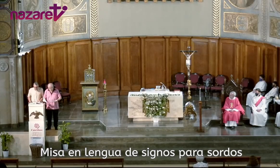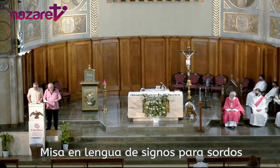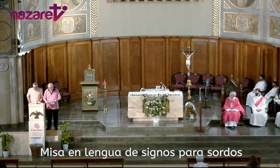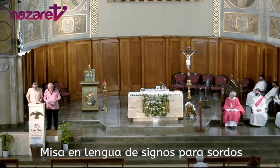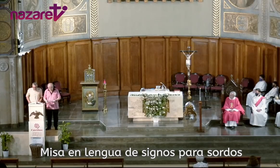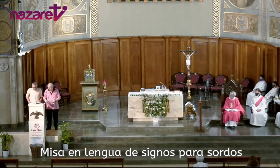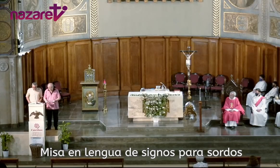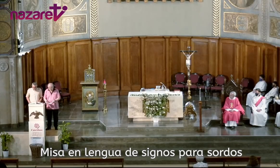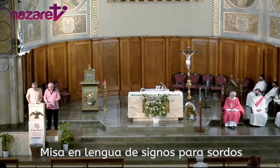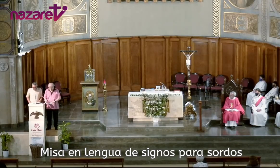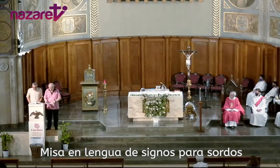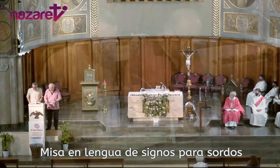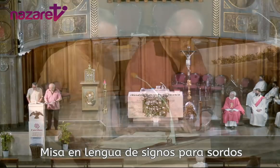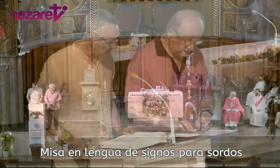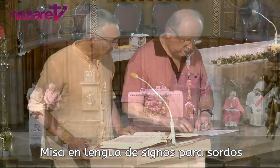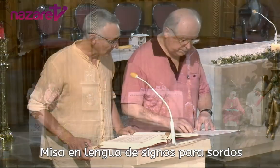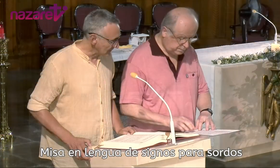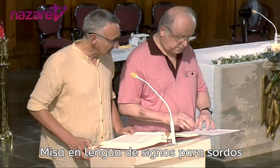Lectura del libro de los Hechos de los Apóstoles.